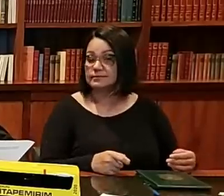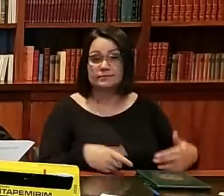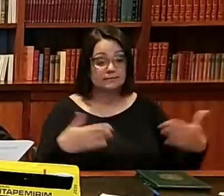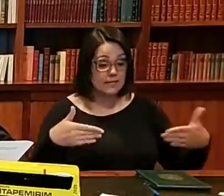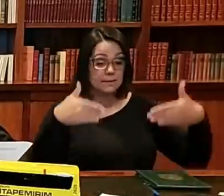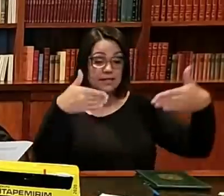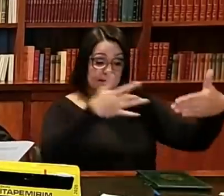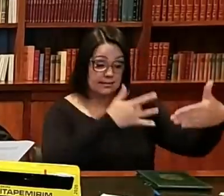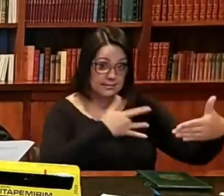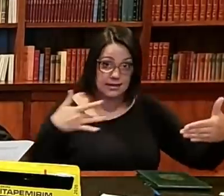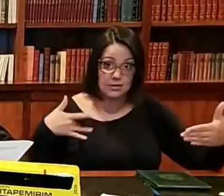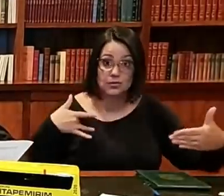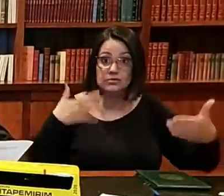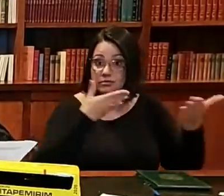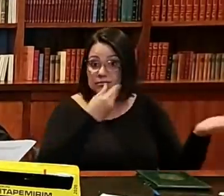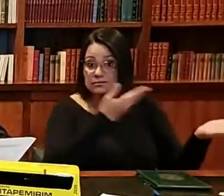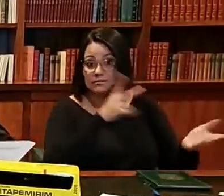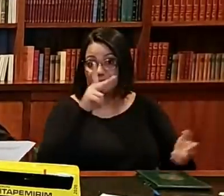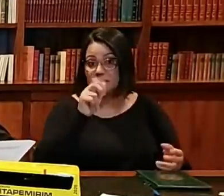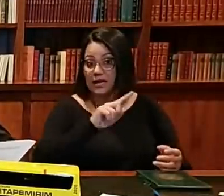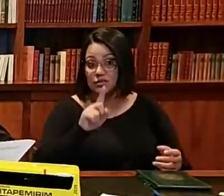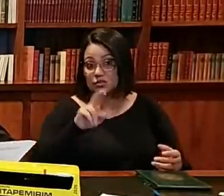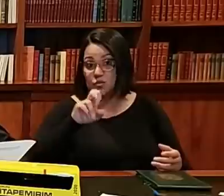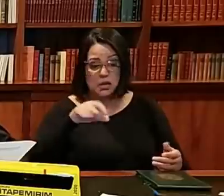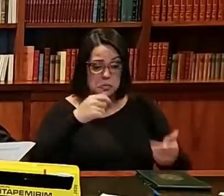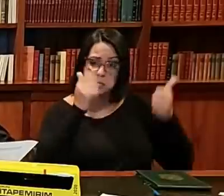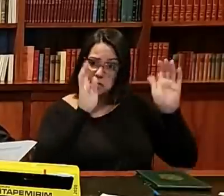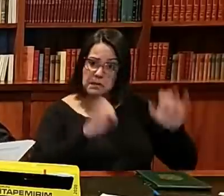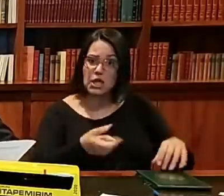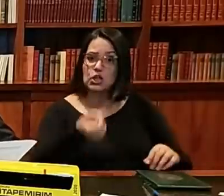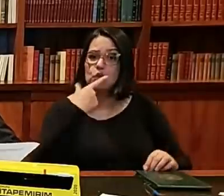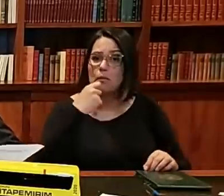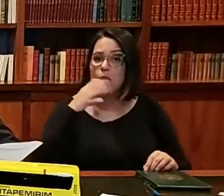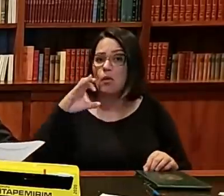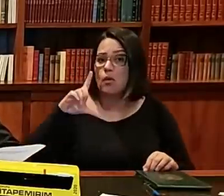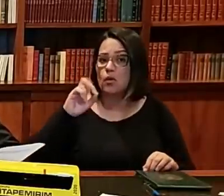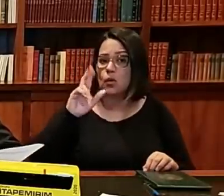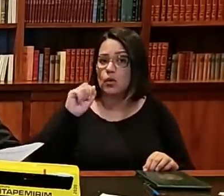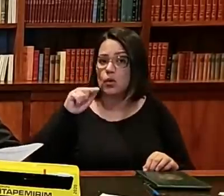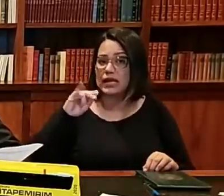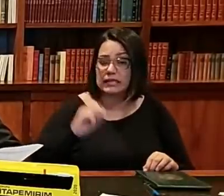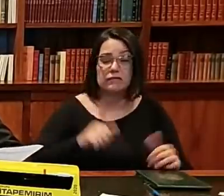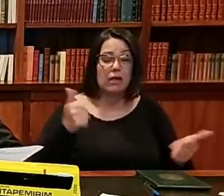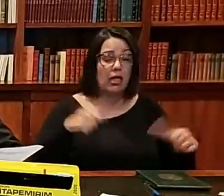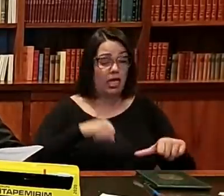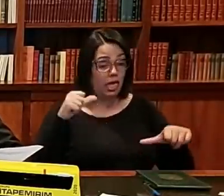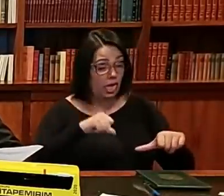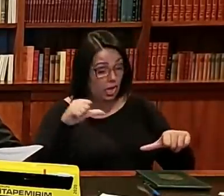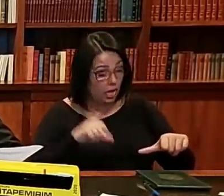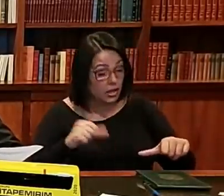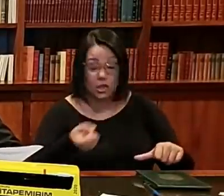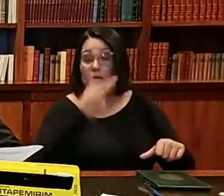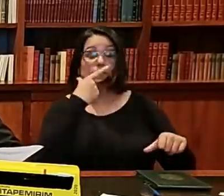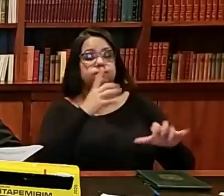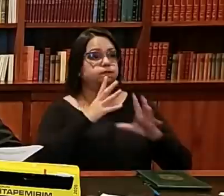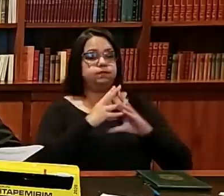o Ministério da Saúde, do Pazuello, que está muito bem, tomou cloroquina e está bem, estava mal pra caramba, né? Tomou